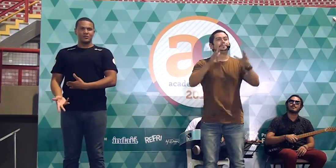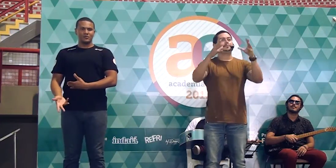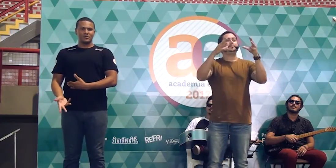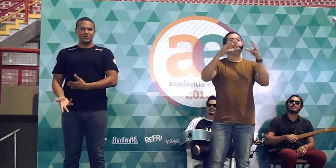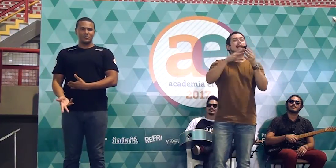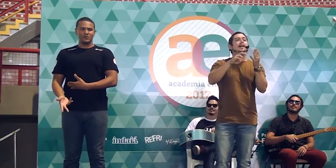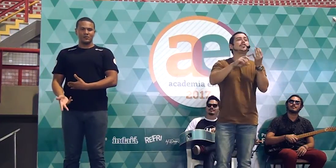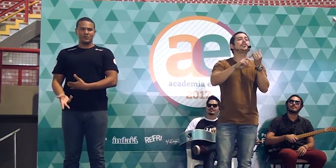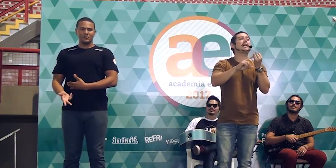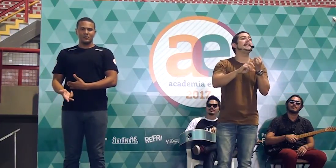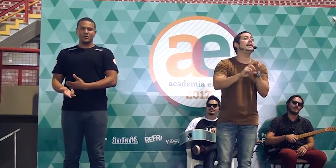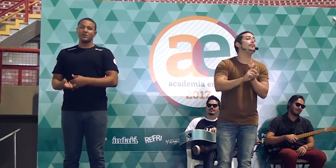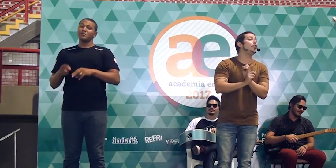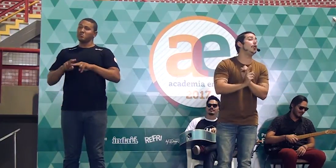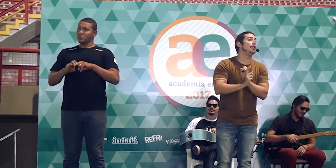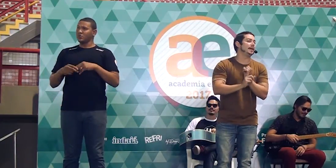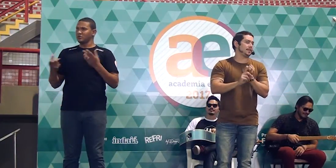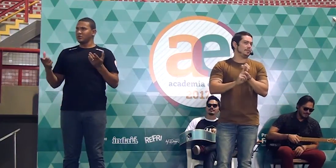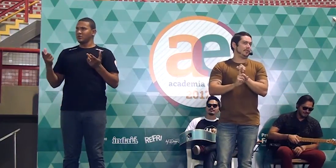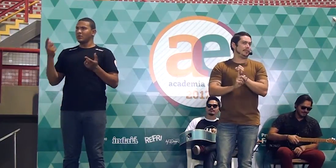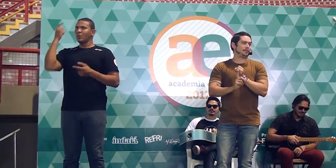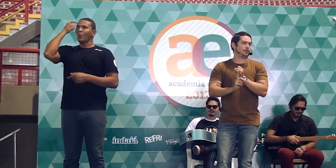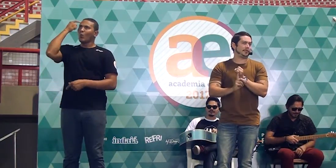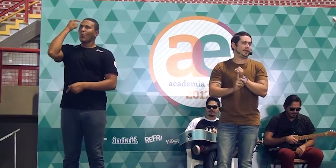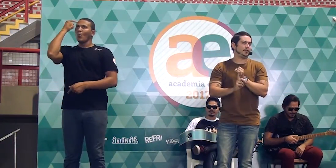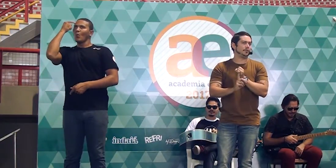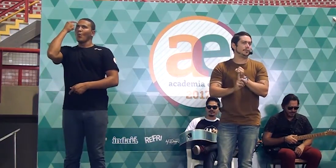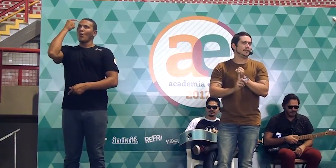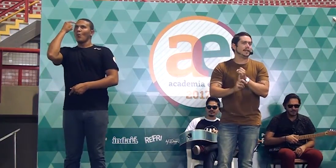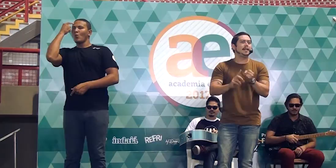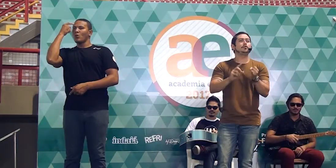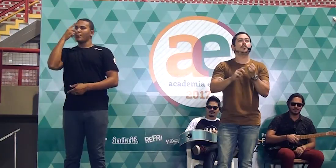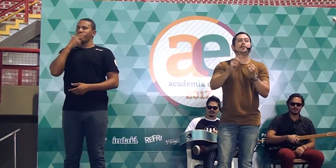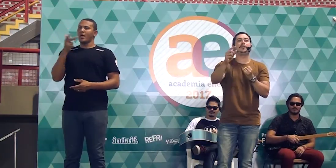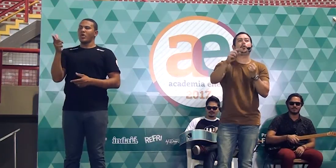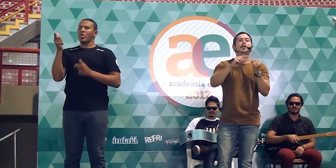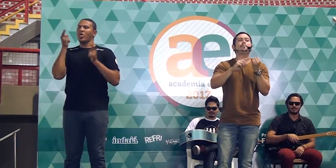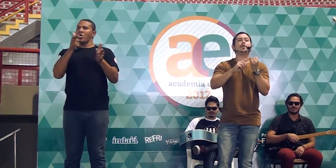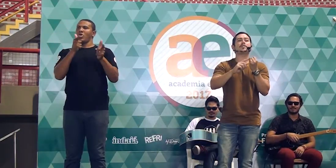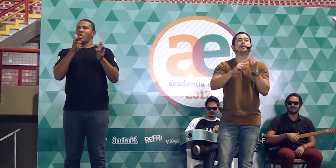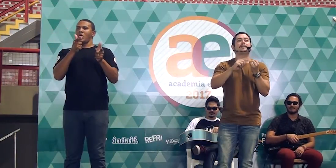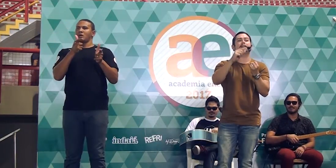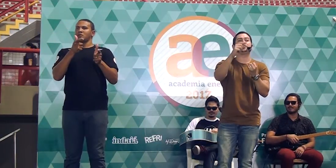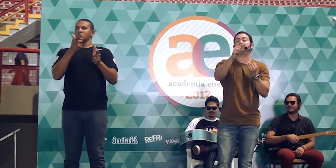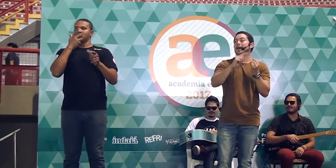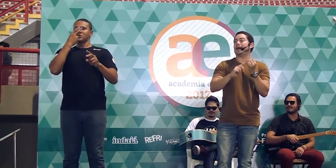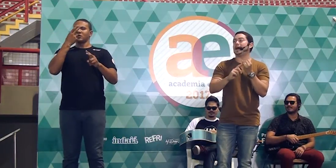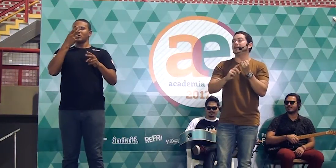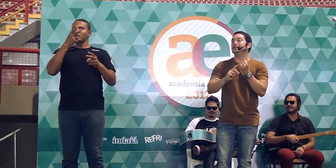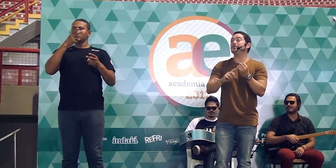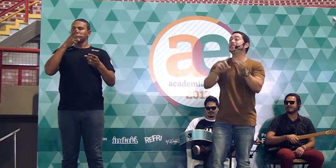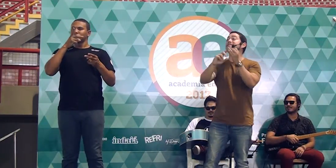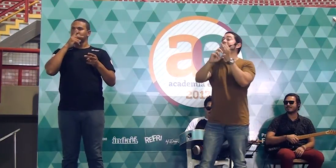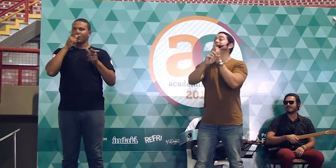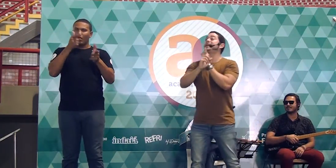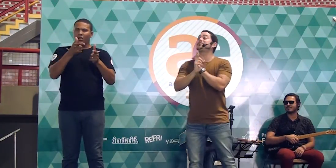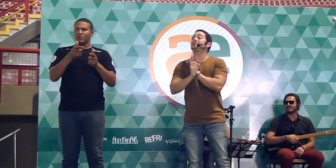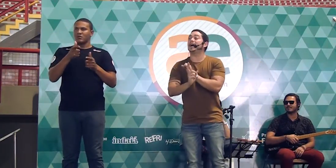Ok. A gente alienou esse movimento juvenil. E o jovem ficou impossibilitado de